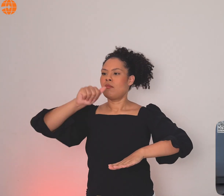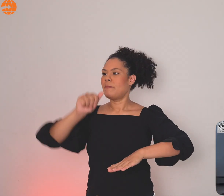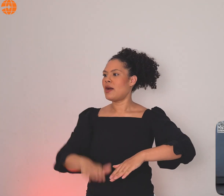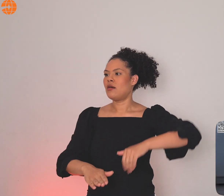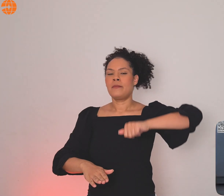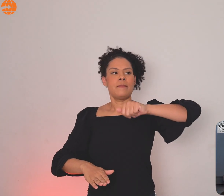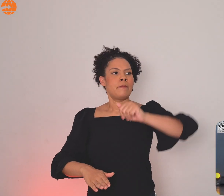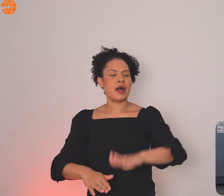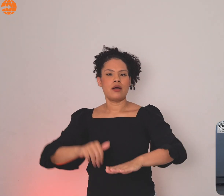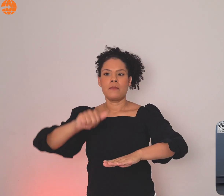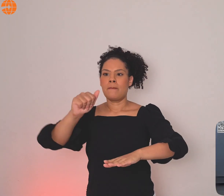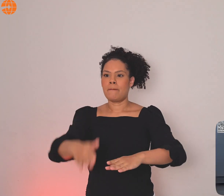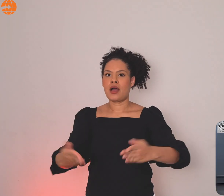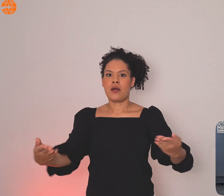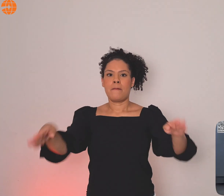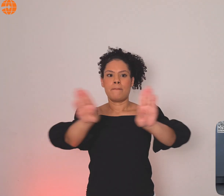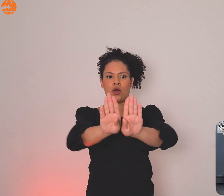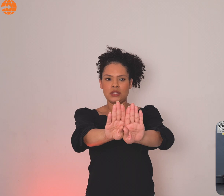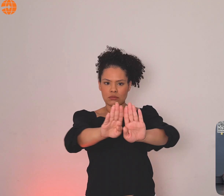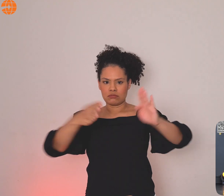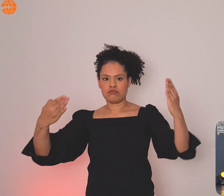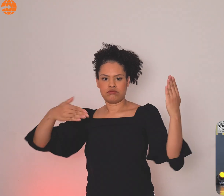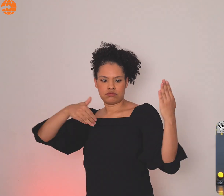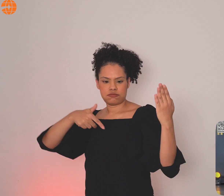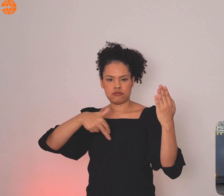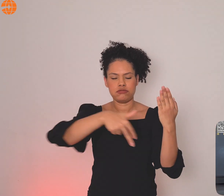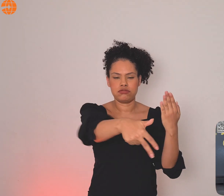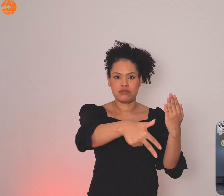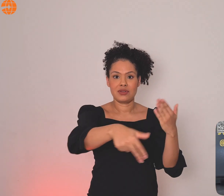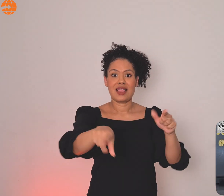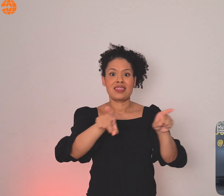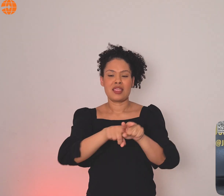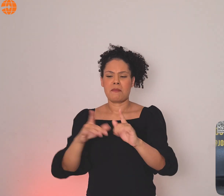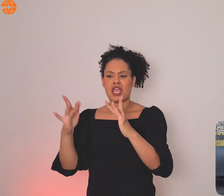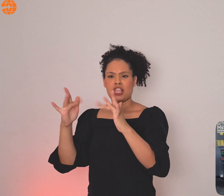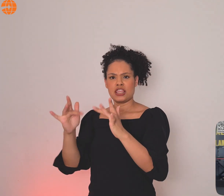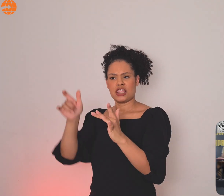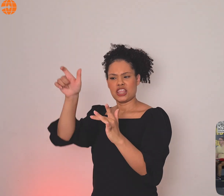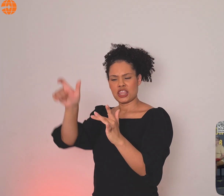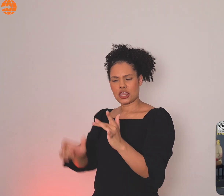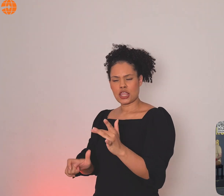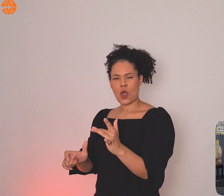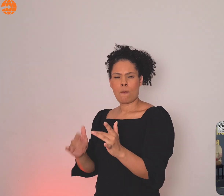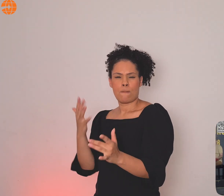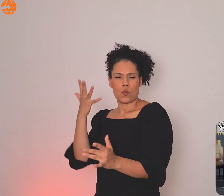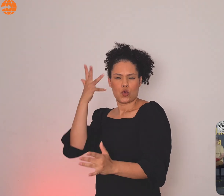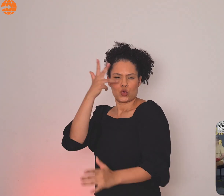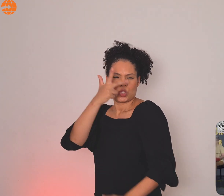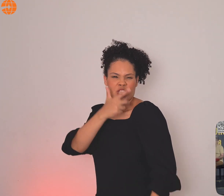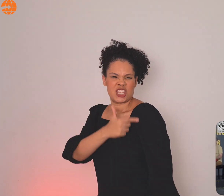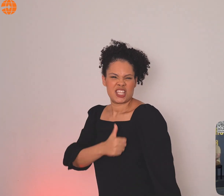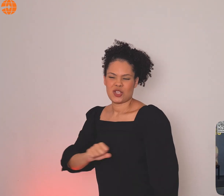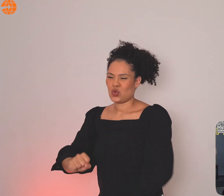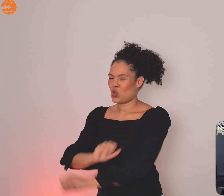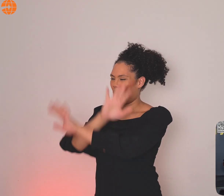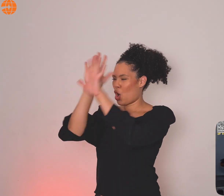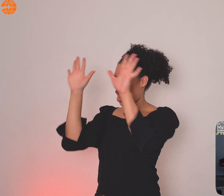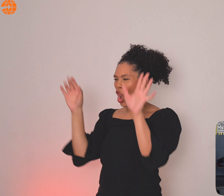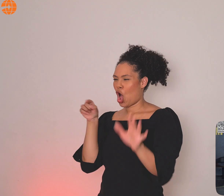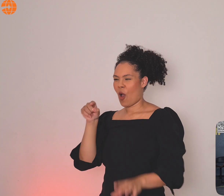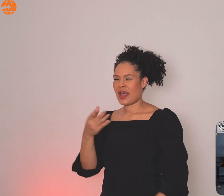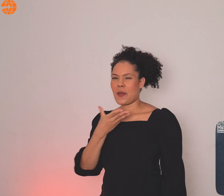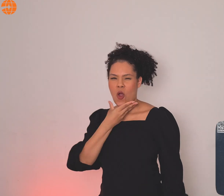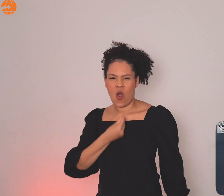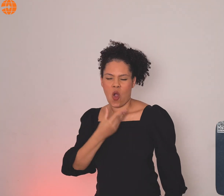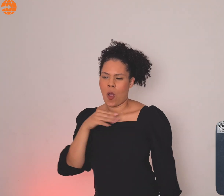marchar. Tem um namorado digno, homem de Deus, honrado, lindão, bonitão, de Deus, cheio da glória, que vai entrar